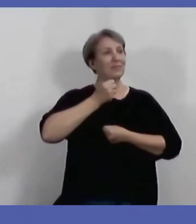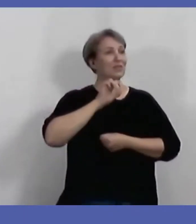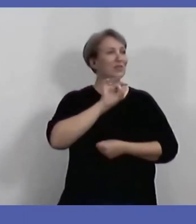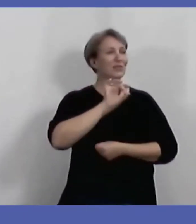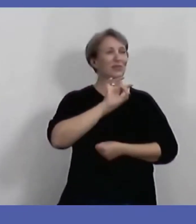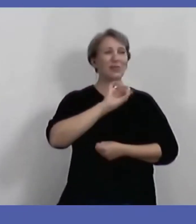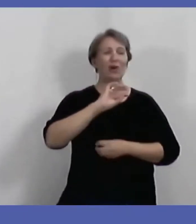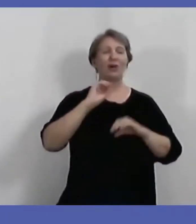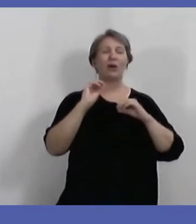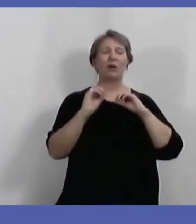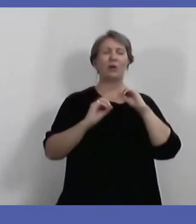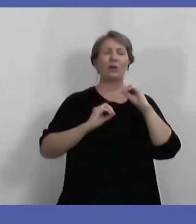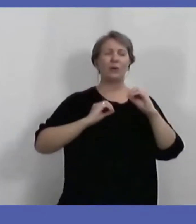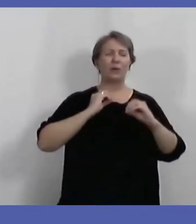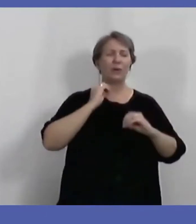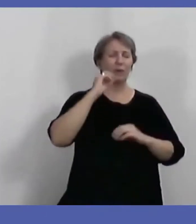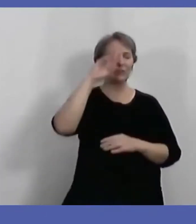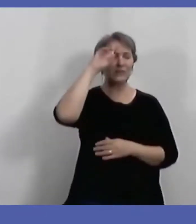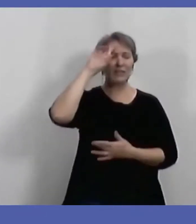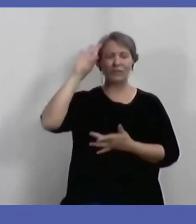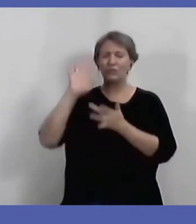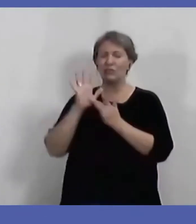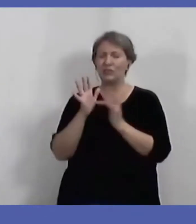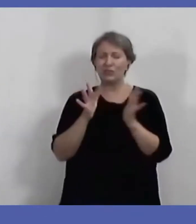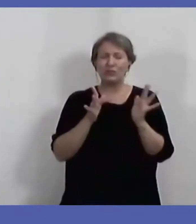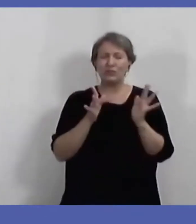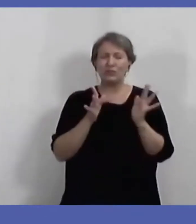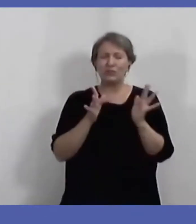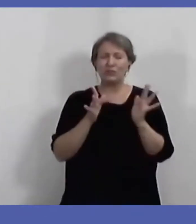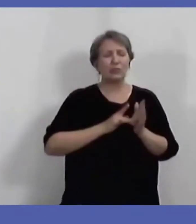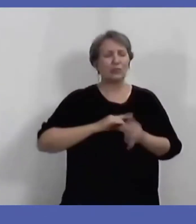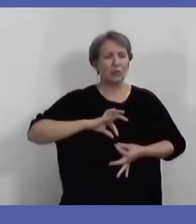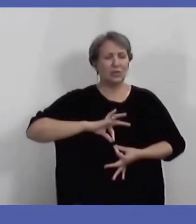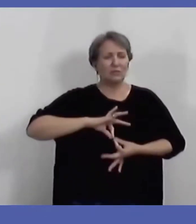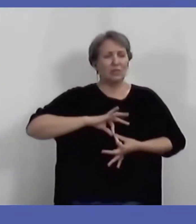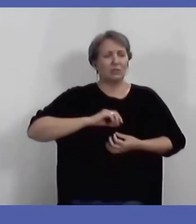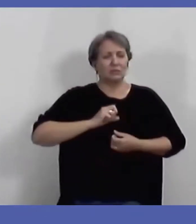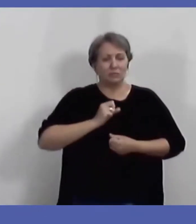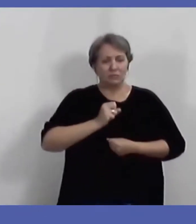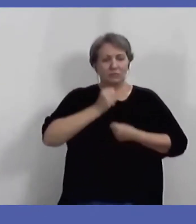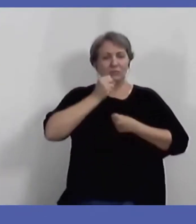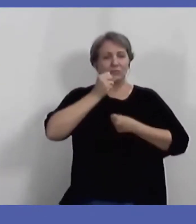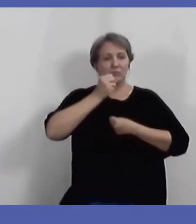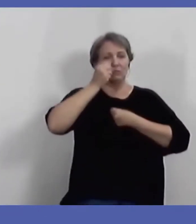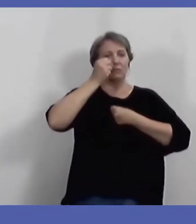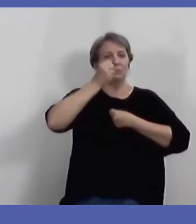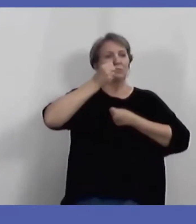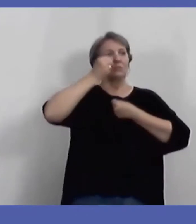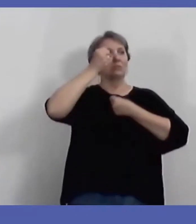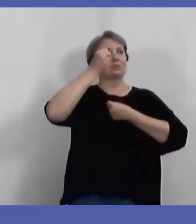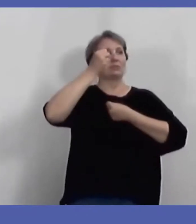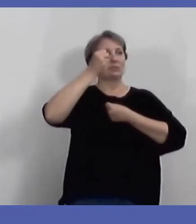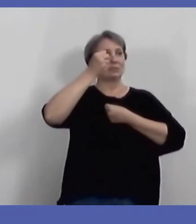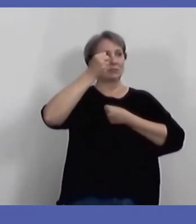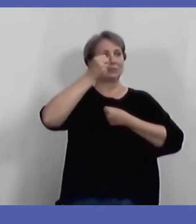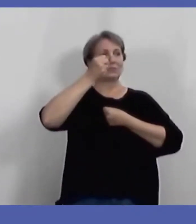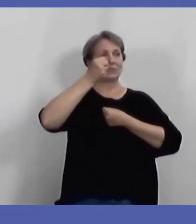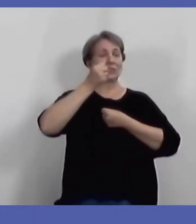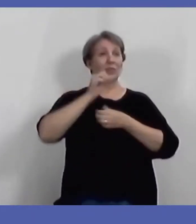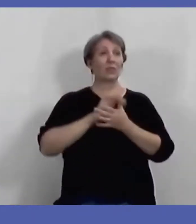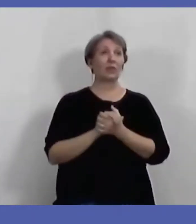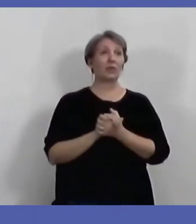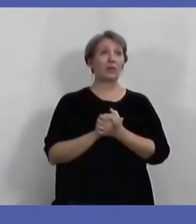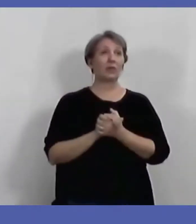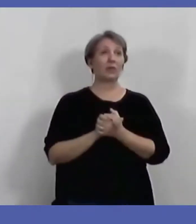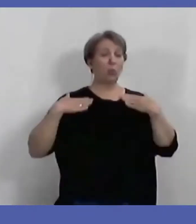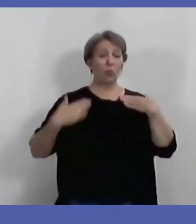meu espírito. E o corpo também não é tanto problema. Por quê? Porque quando o Senhor vier, Ele